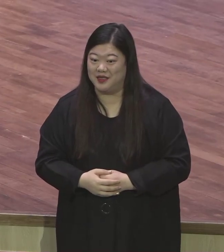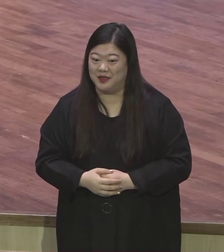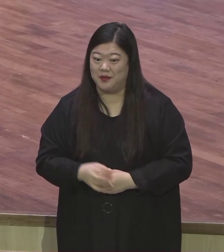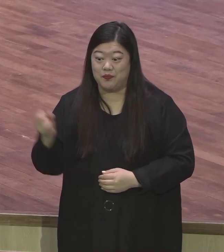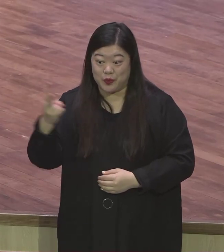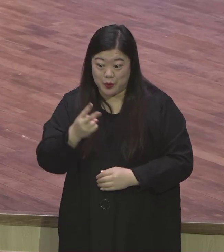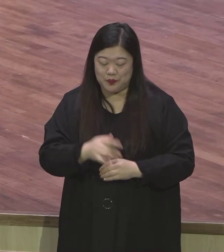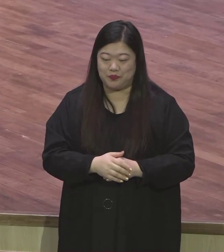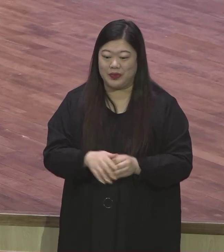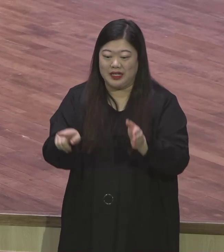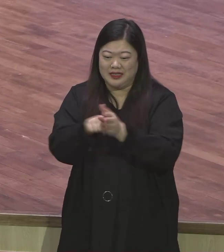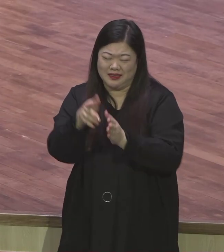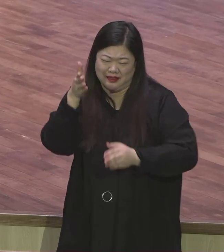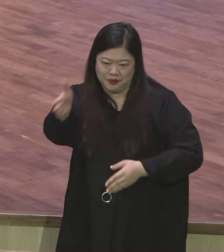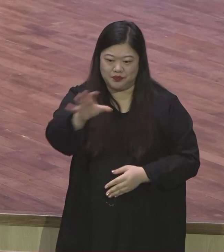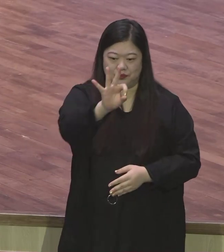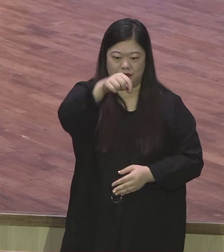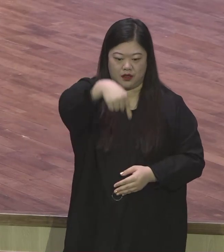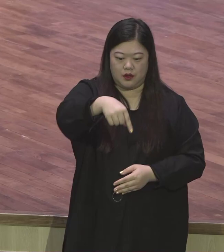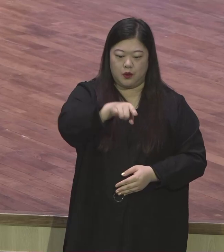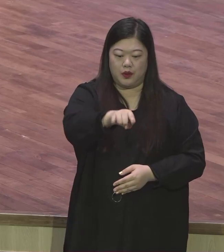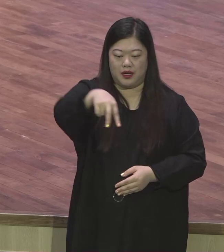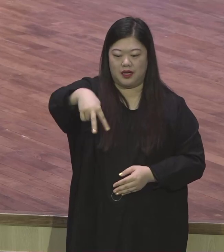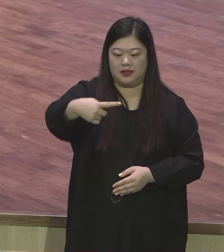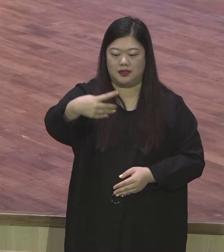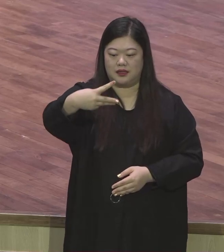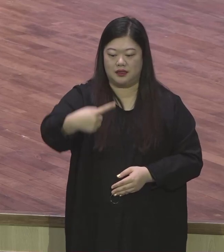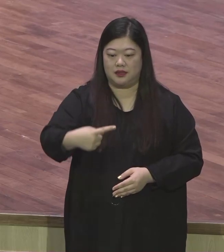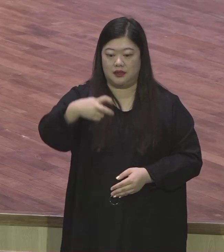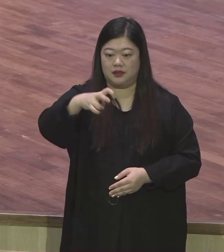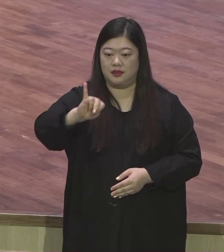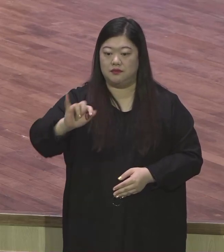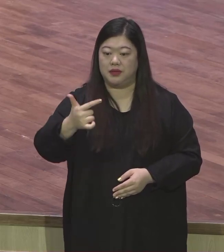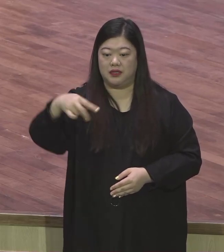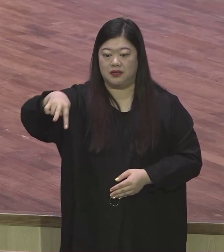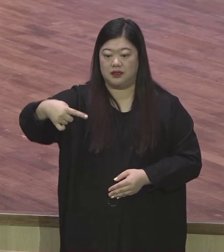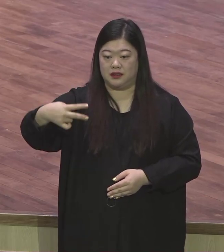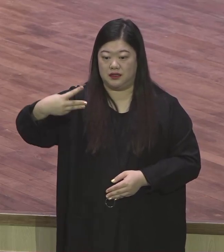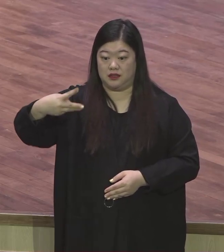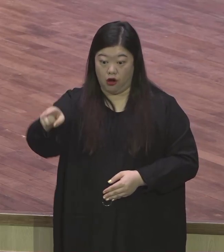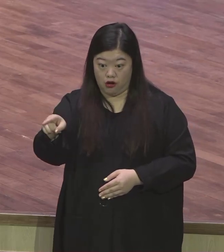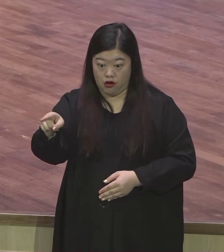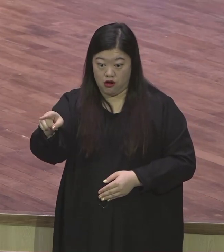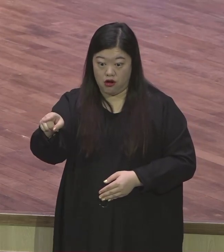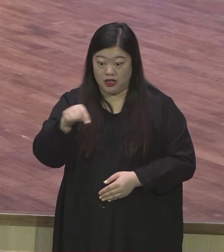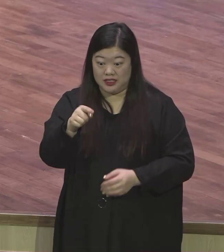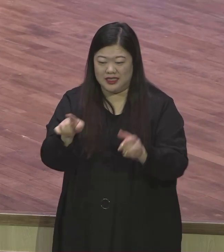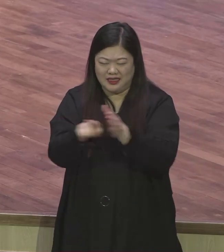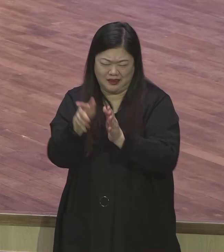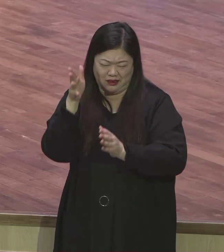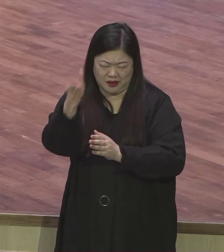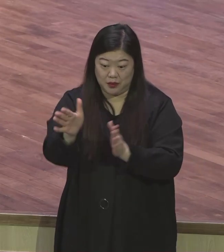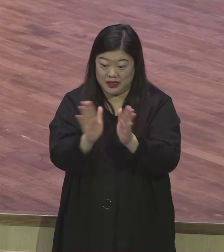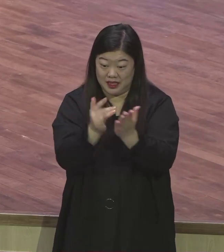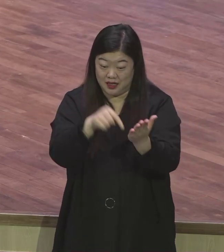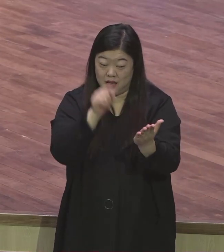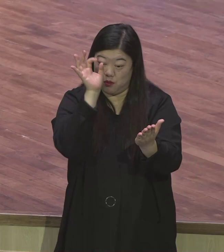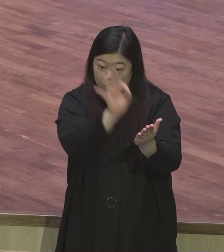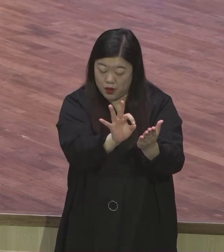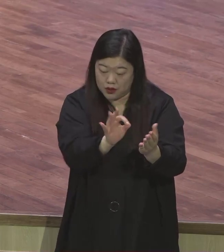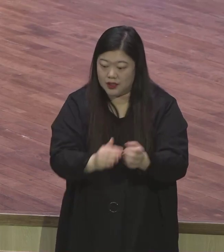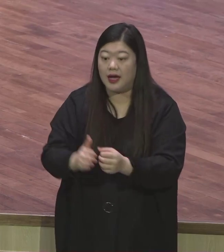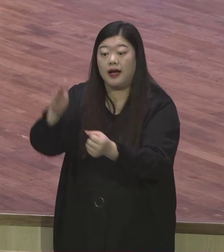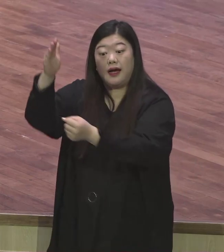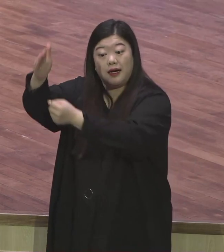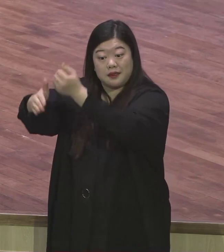하나님 성부 성자 성령님께서는 자기의 영원한 권능, 지혜, 선의 영광을